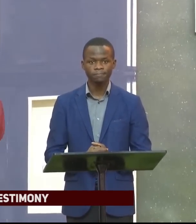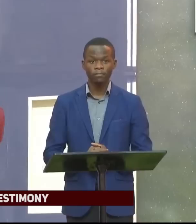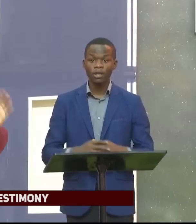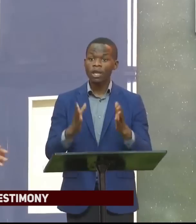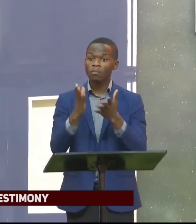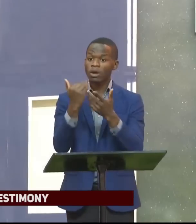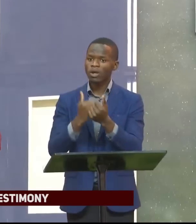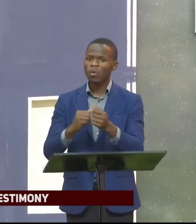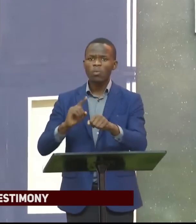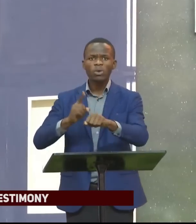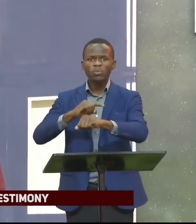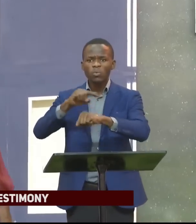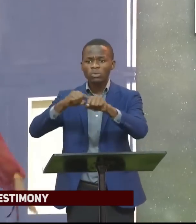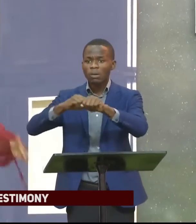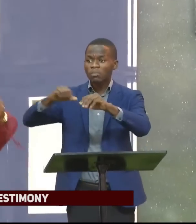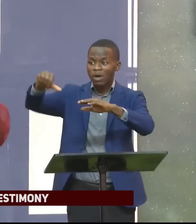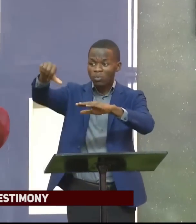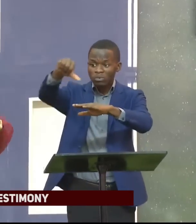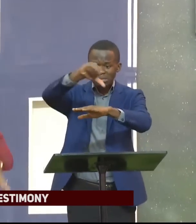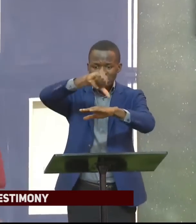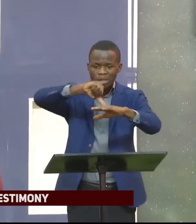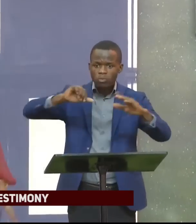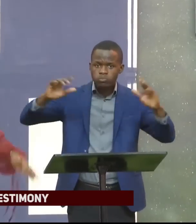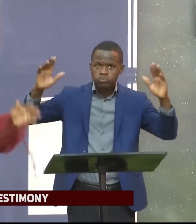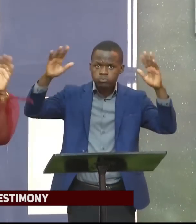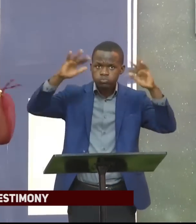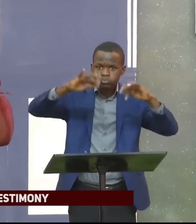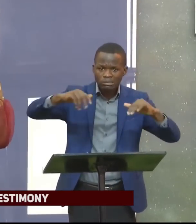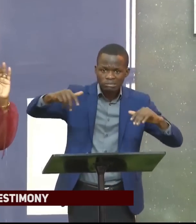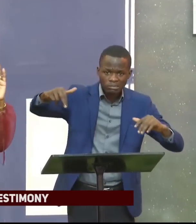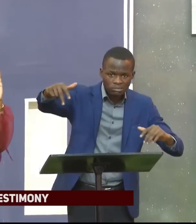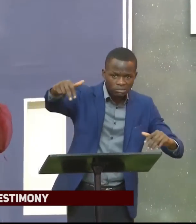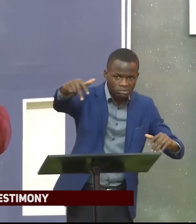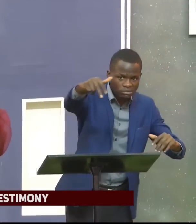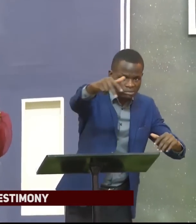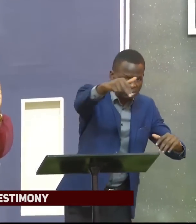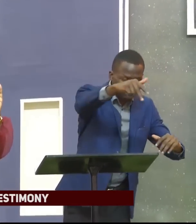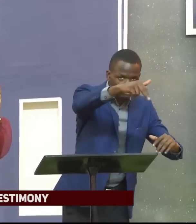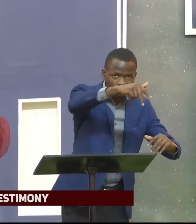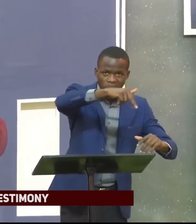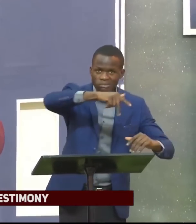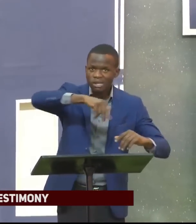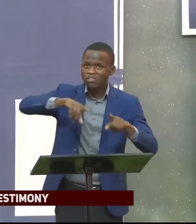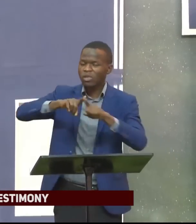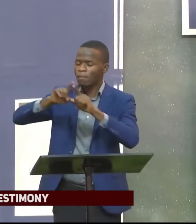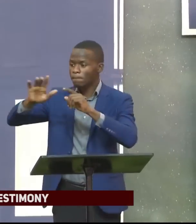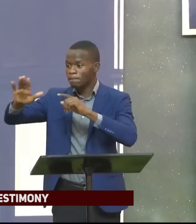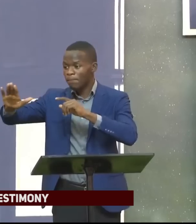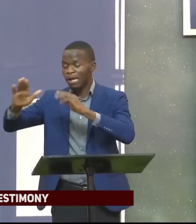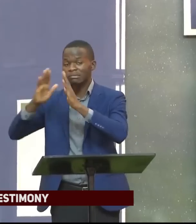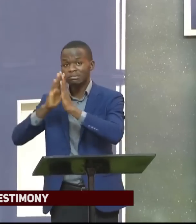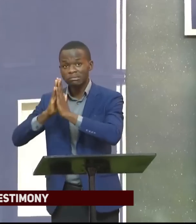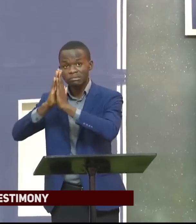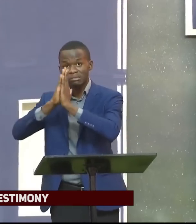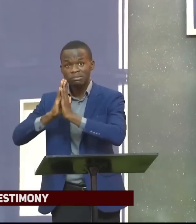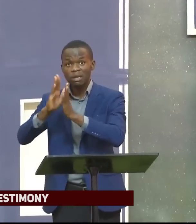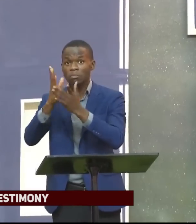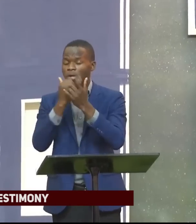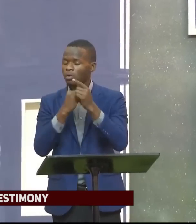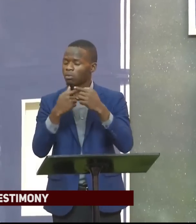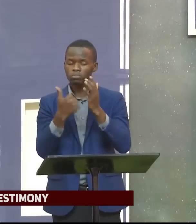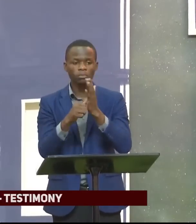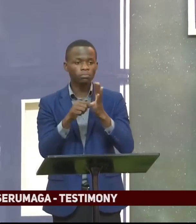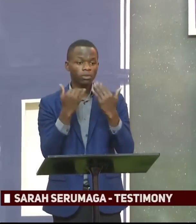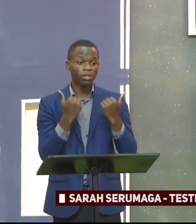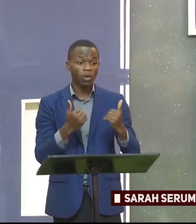Nga buli amafuta awegaka mu kibiina ng'atambula mu bantu nankwatako nansabira. It is unfortunate